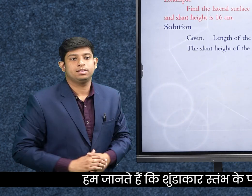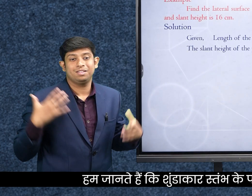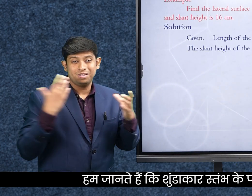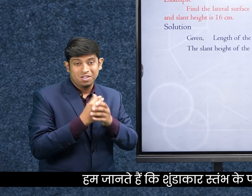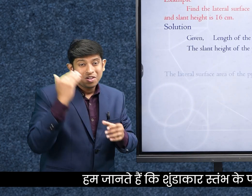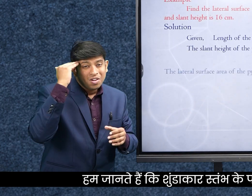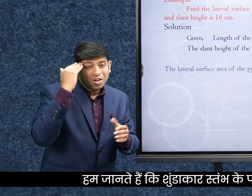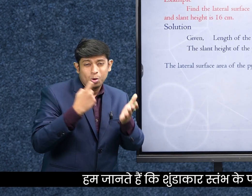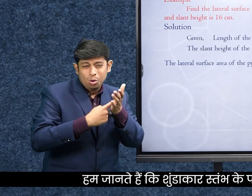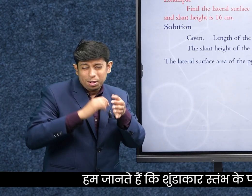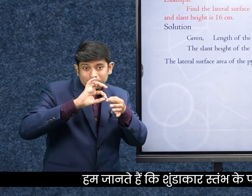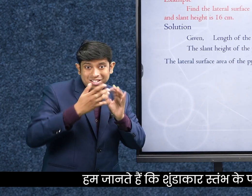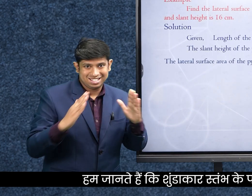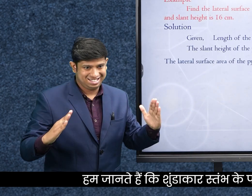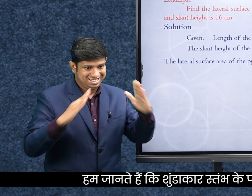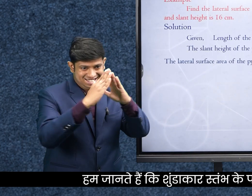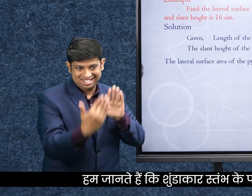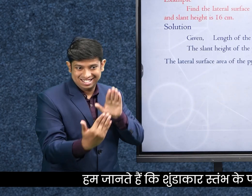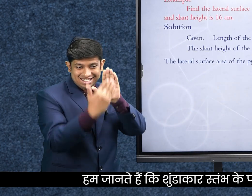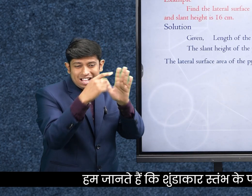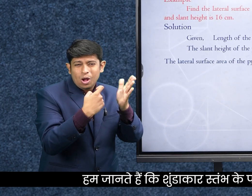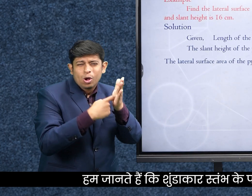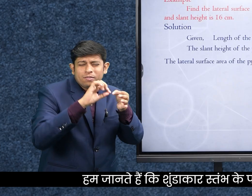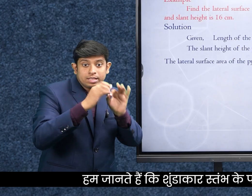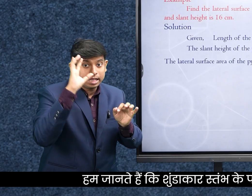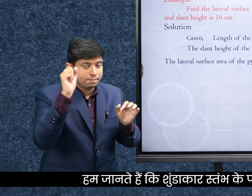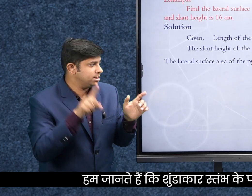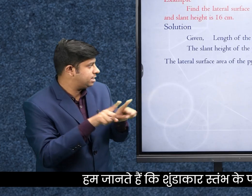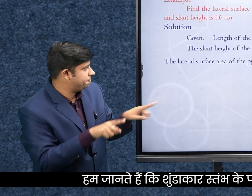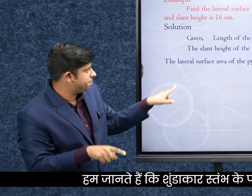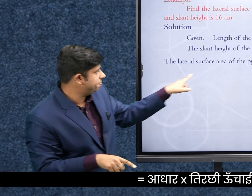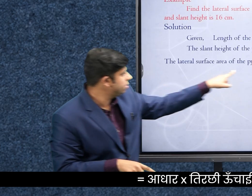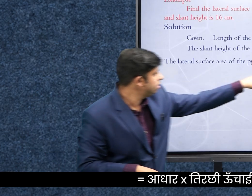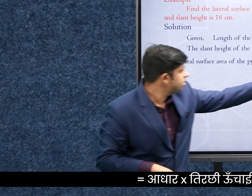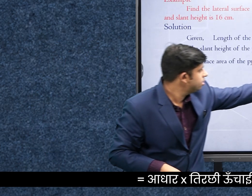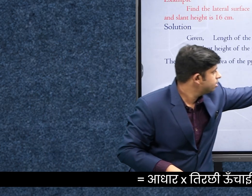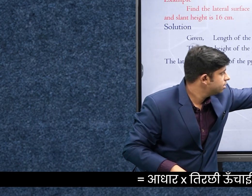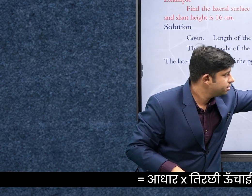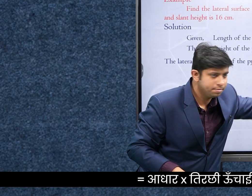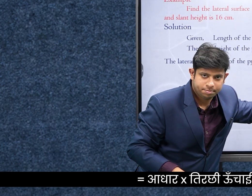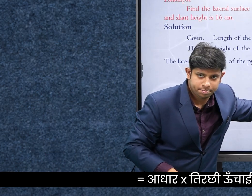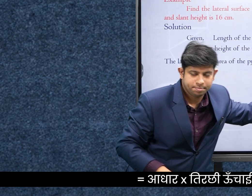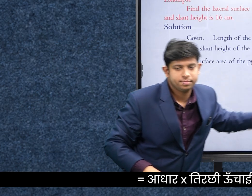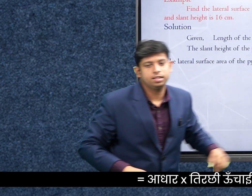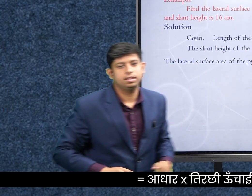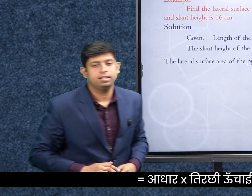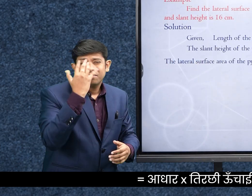हम जानते हैं कि शुंडाकार स्तंभ के पार्श्व पृष्ठीय क्षेत्रफल का सूत्र इज इक्वल आधार इंटू तिरछी